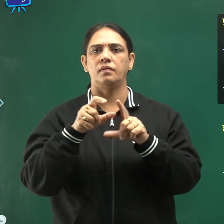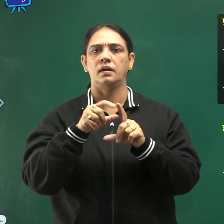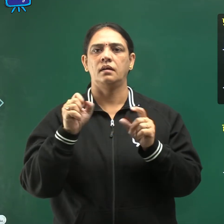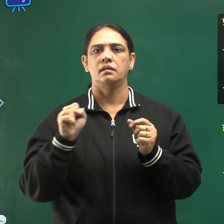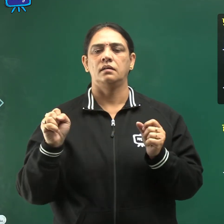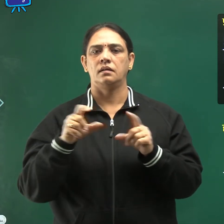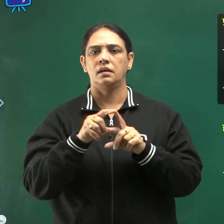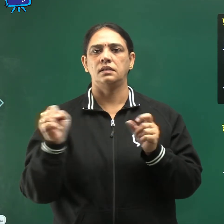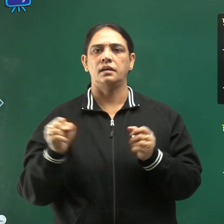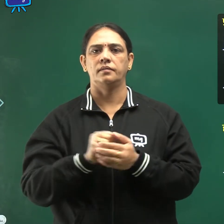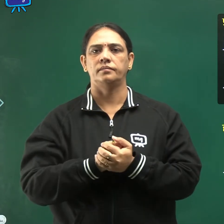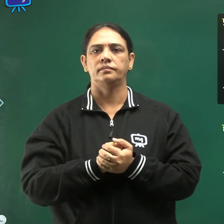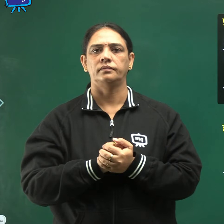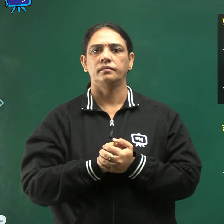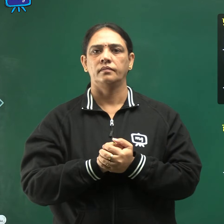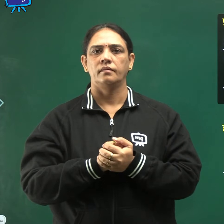कीजिए